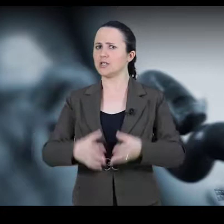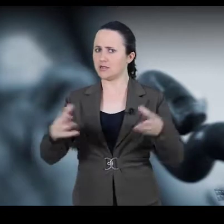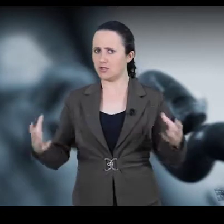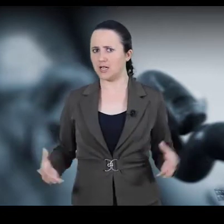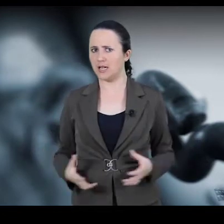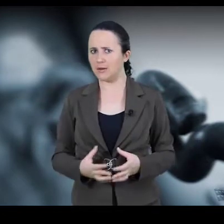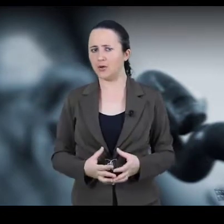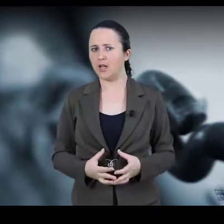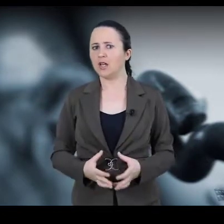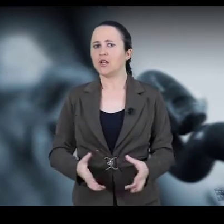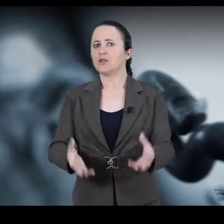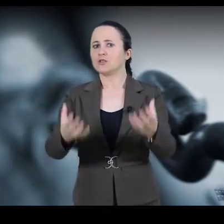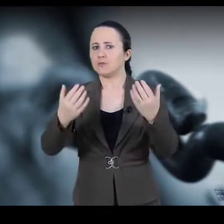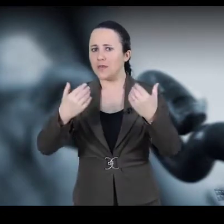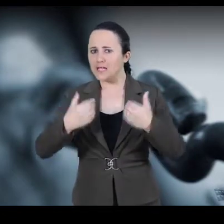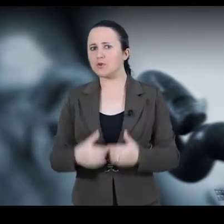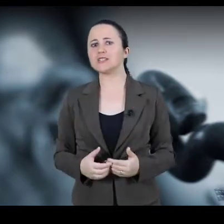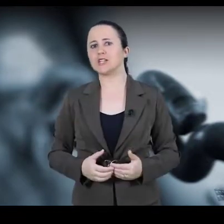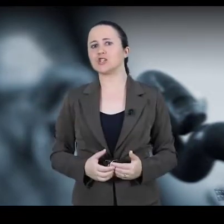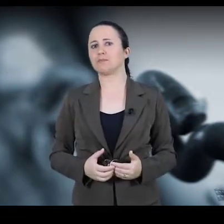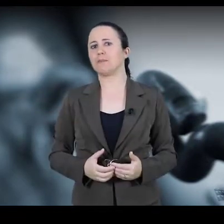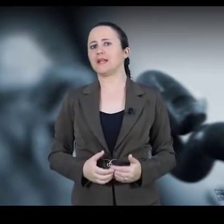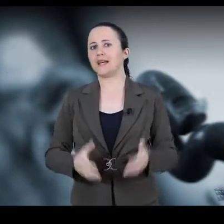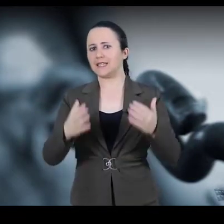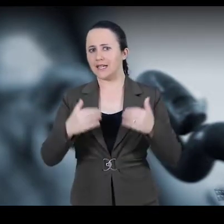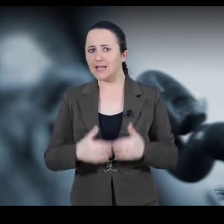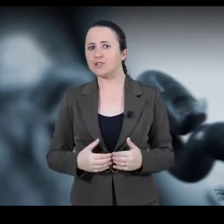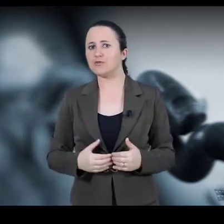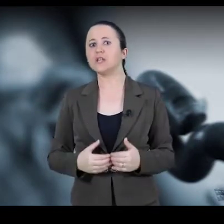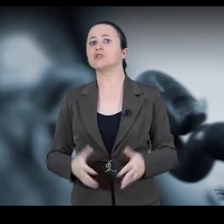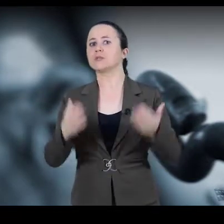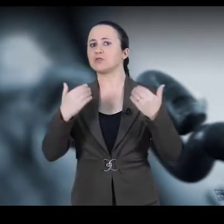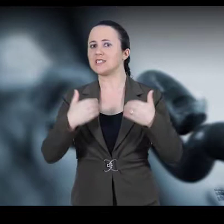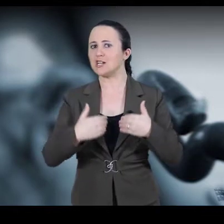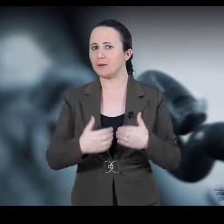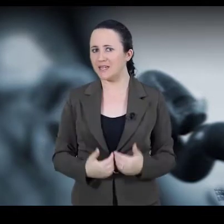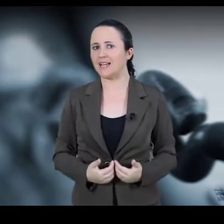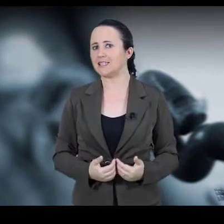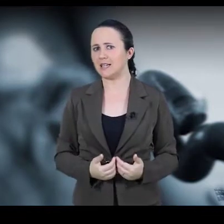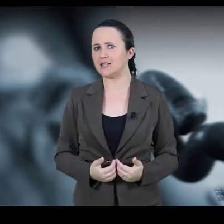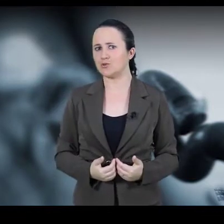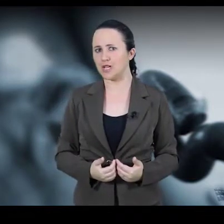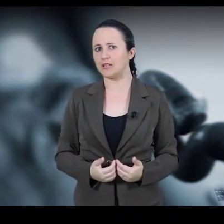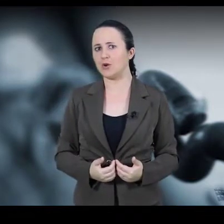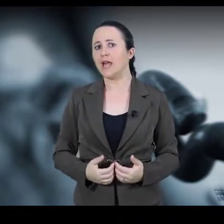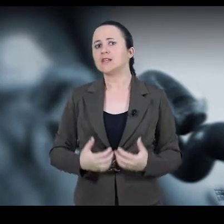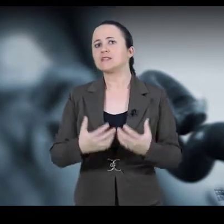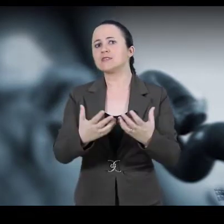justiça, de equilíbrio, mesmo que seja a propriedade daquele indivíduo, mesmo que seja a propriedade daquele sujeito,